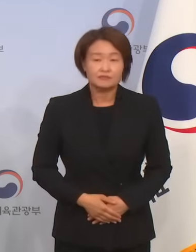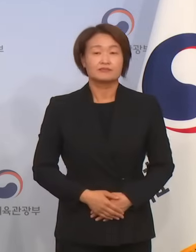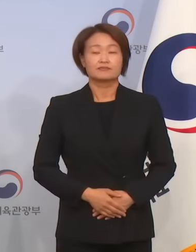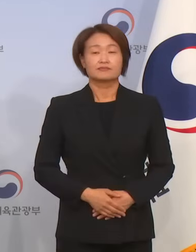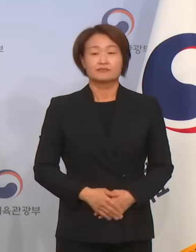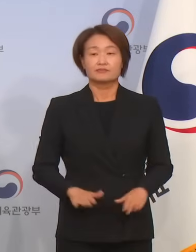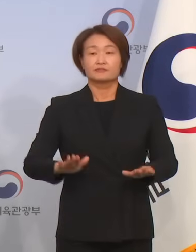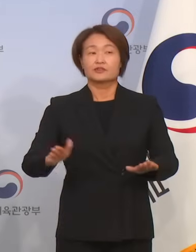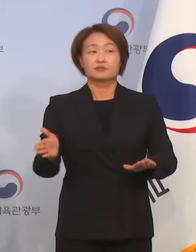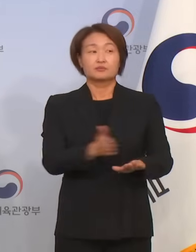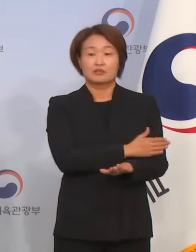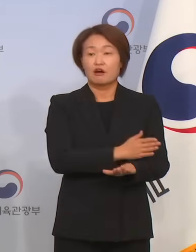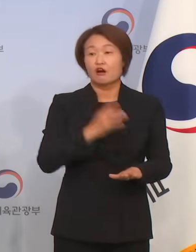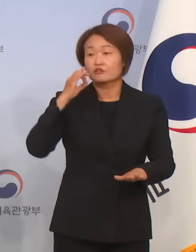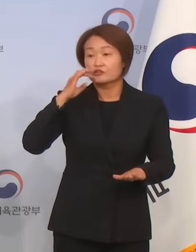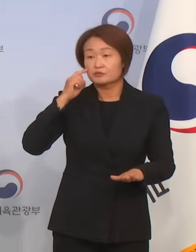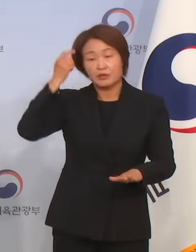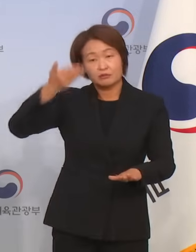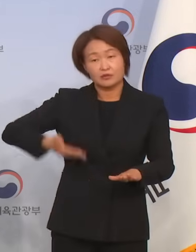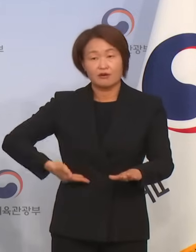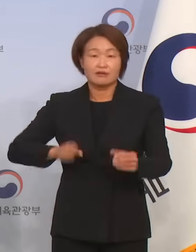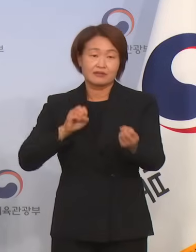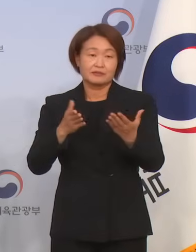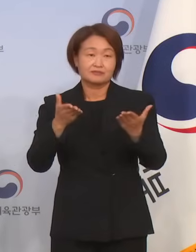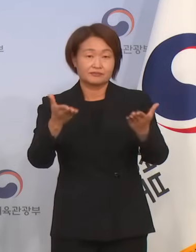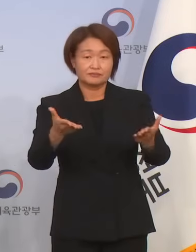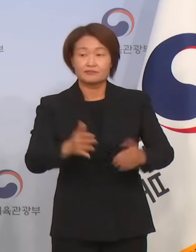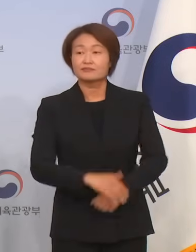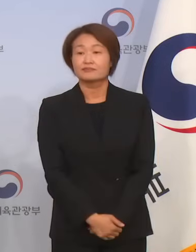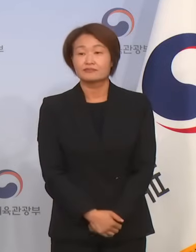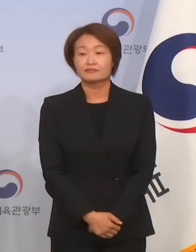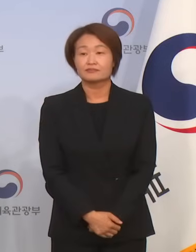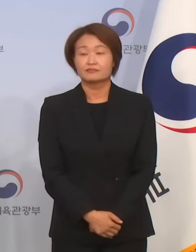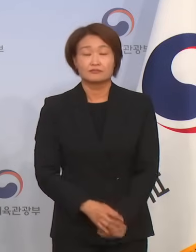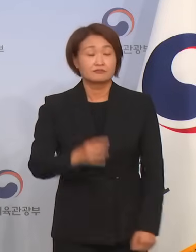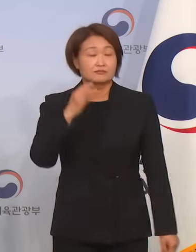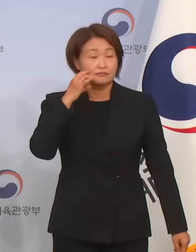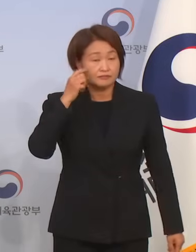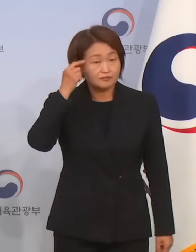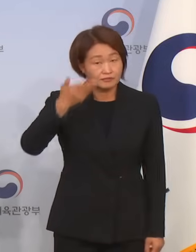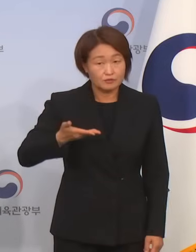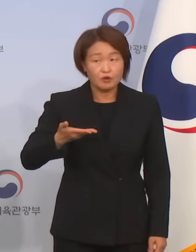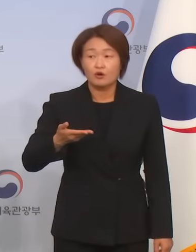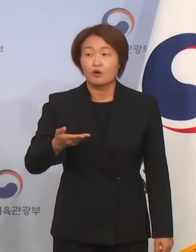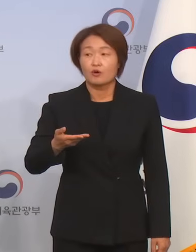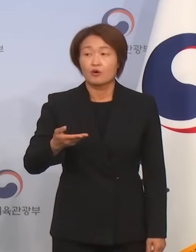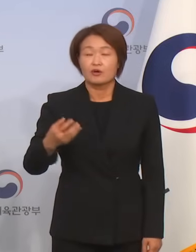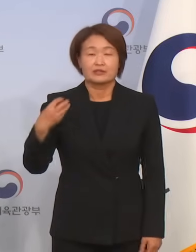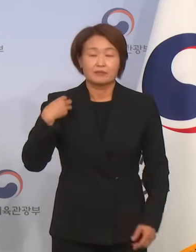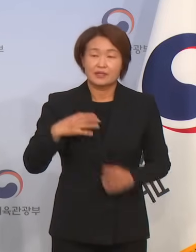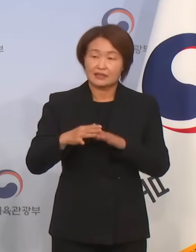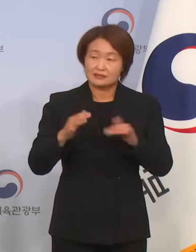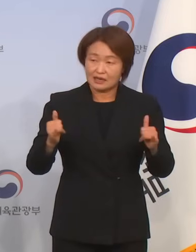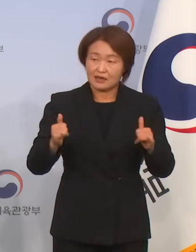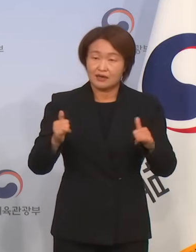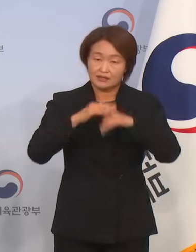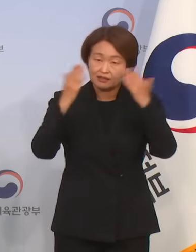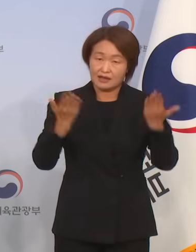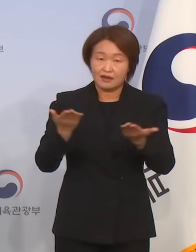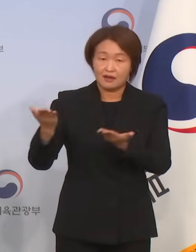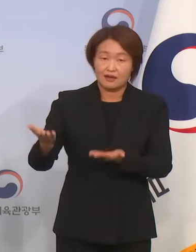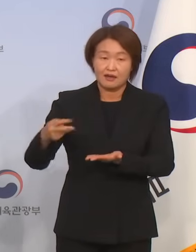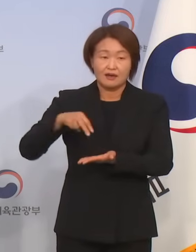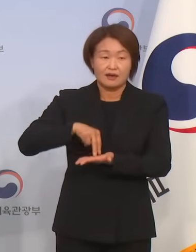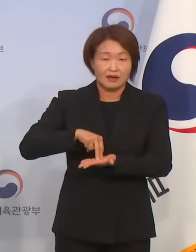그럼 지금부터 질의응답 시간을 갖도록 하겠습니다. 질의응답을 위해서는 소관과장 및 실무진이 함께 배석해서